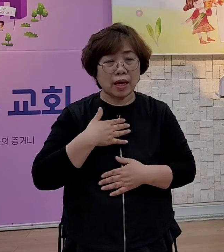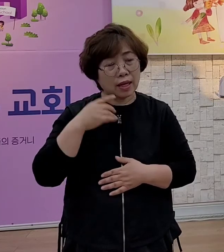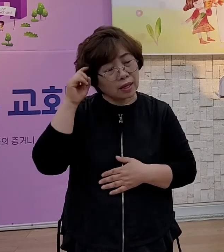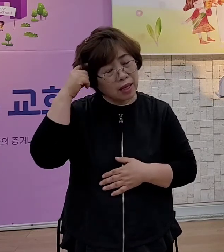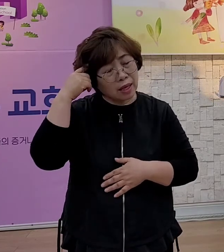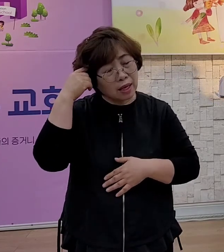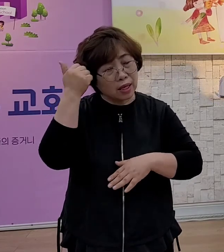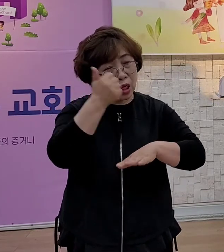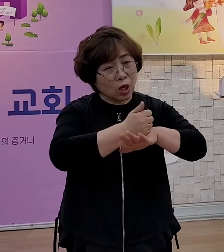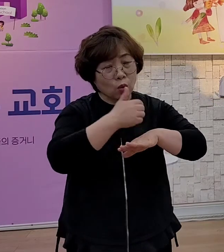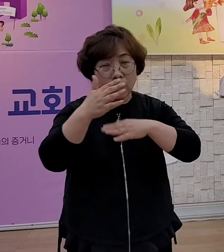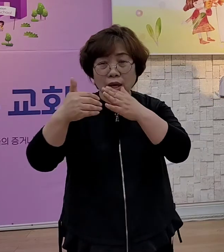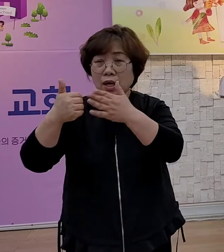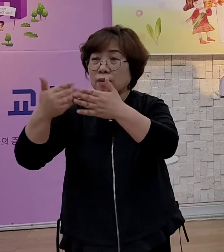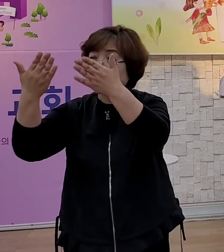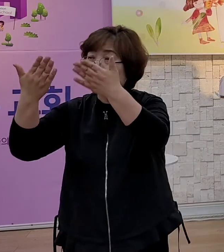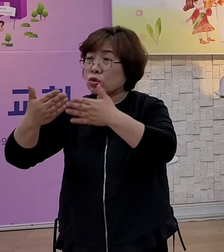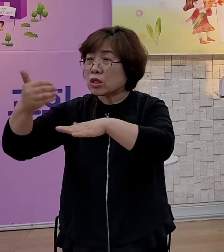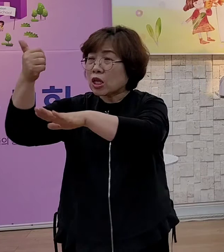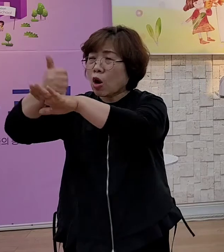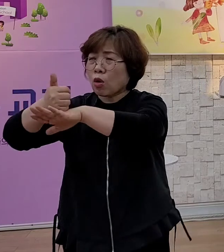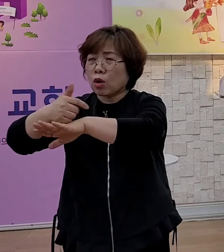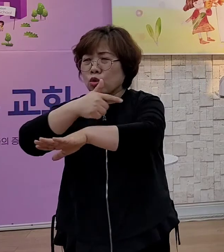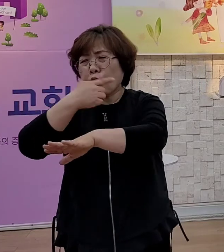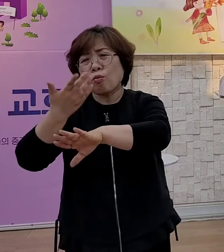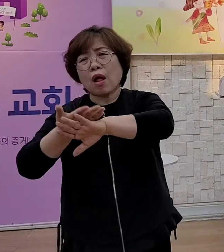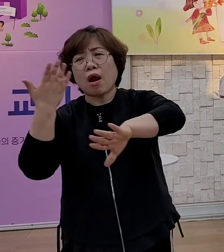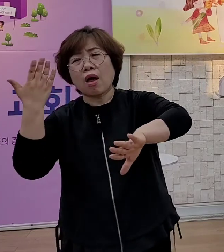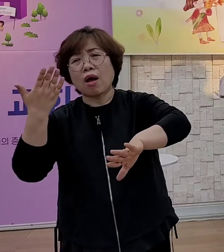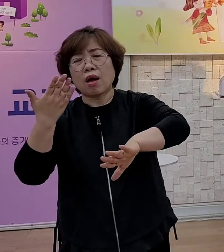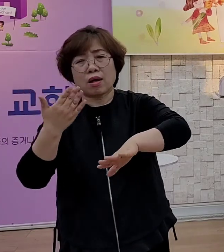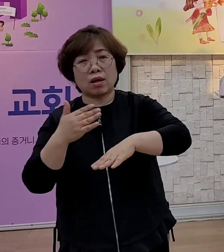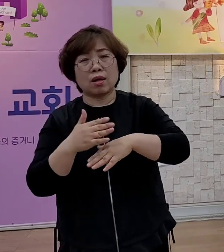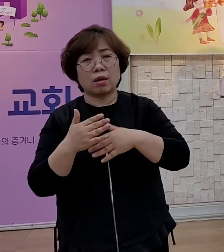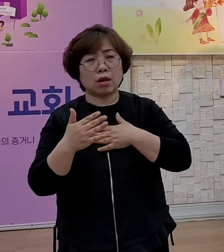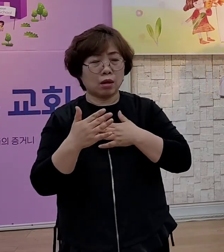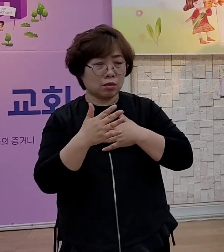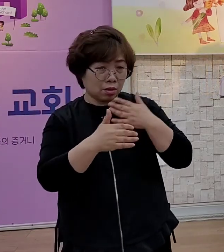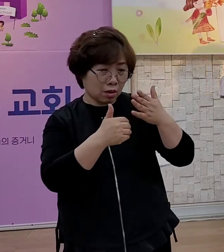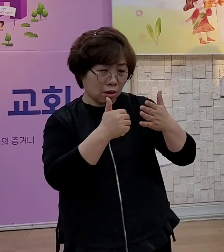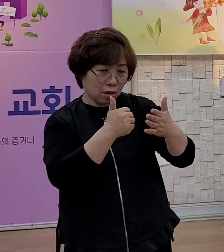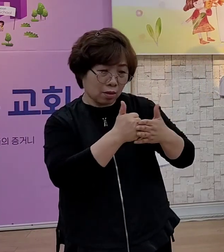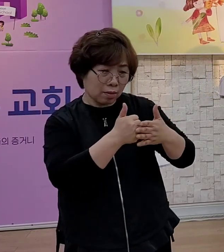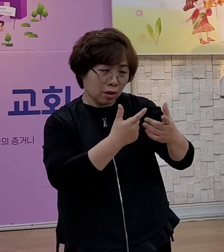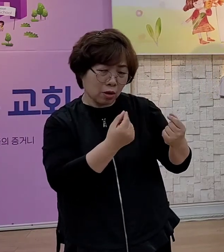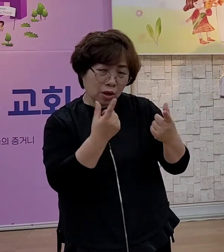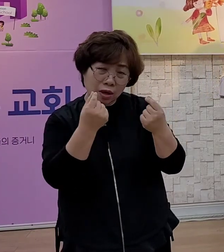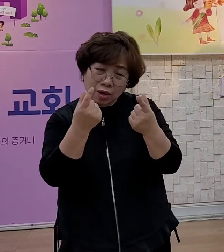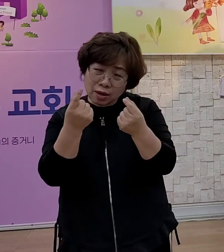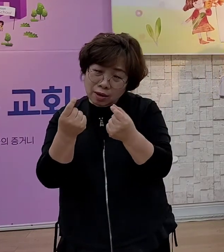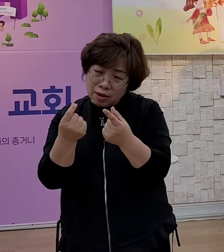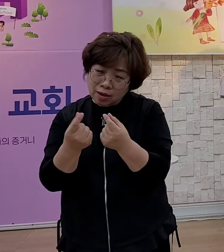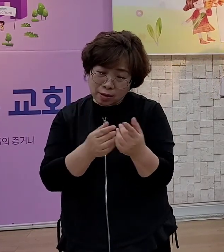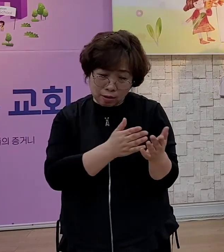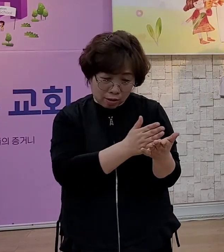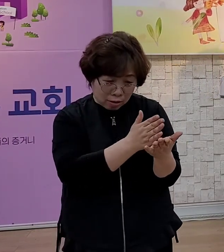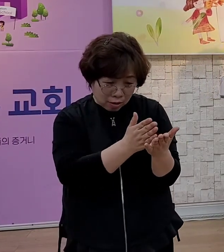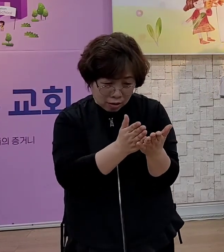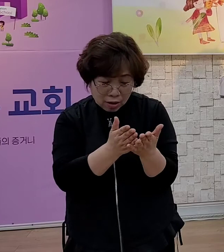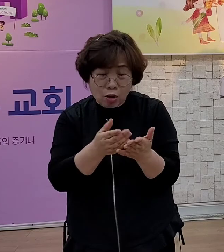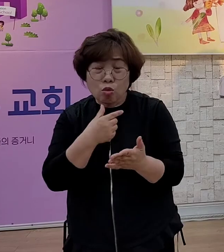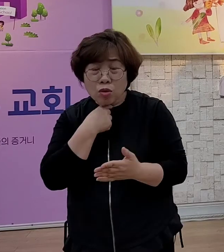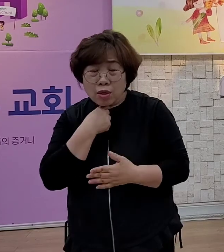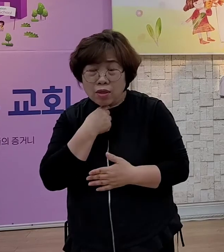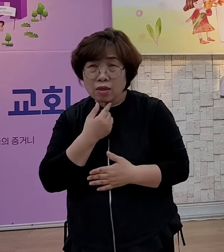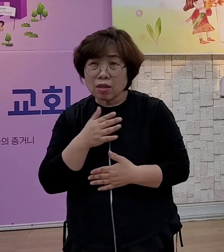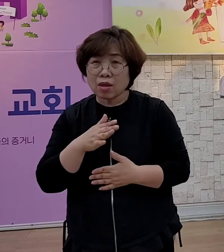결론과 하나님이 주신 그 결론이 너무 다를 때, 나는 하나님 이래 해주세요 했는데